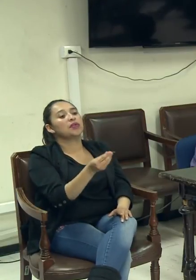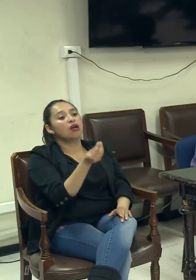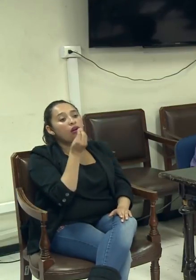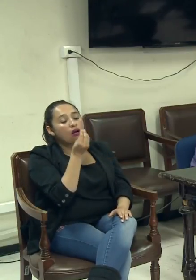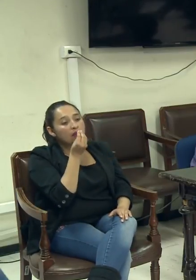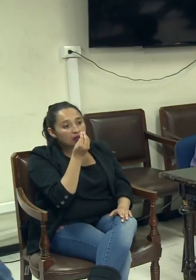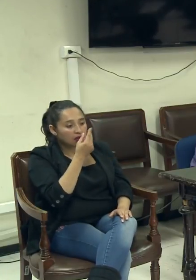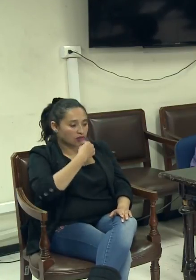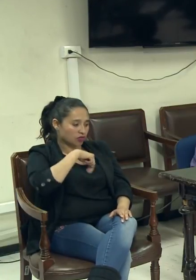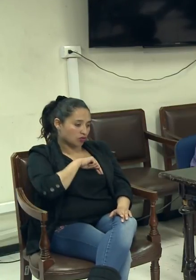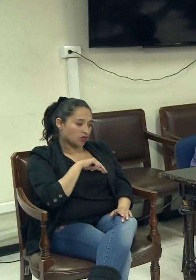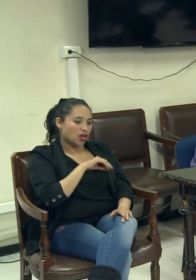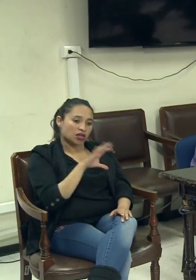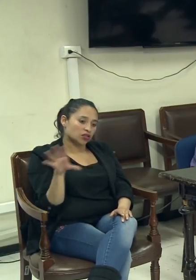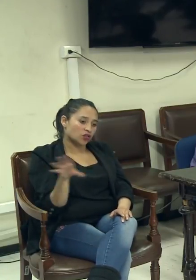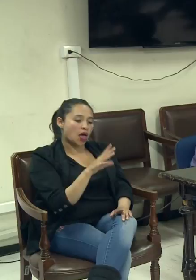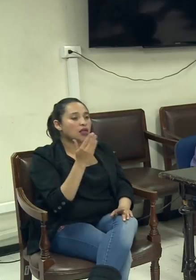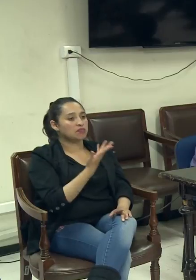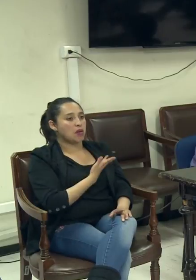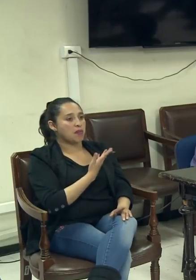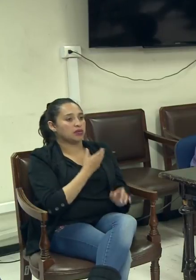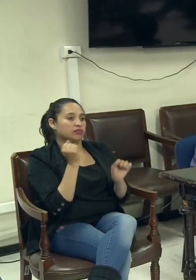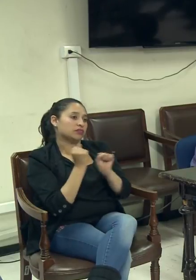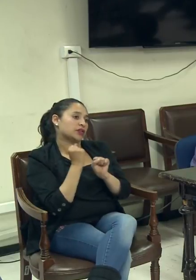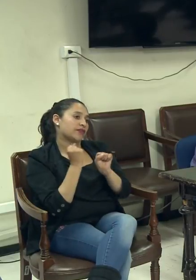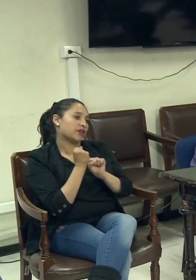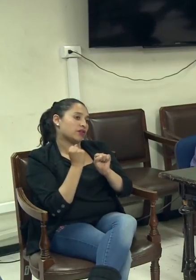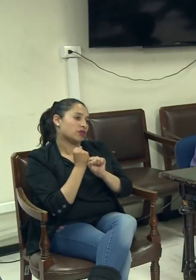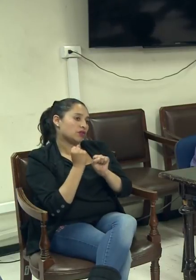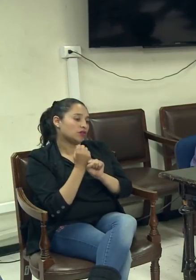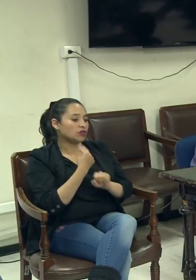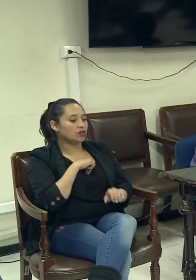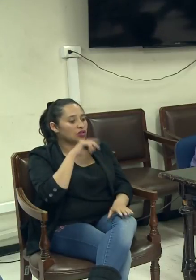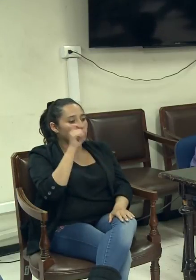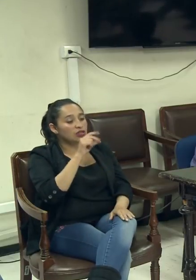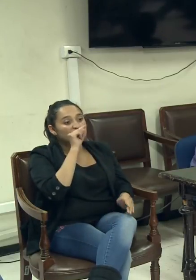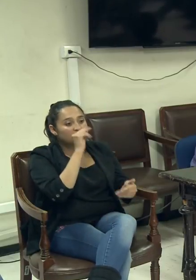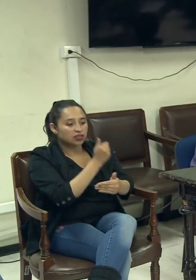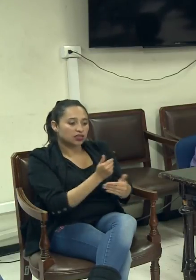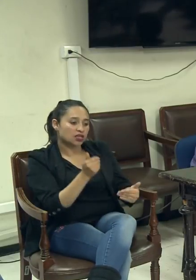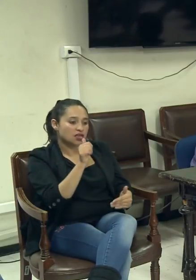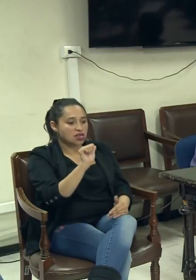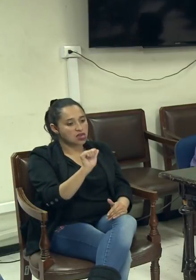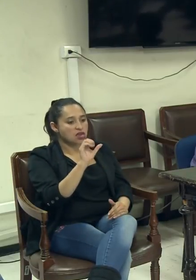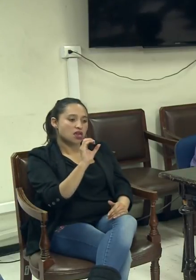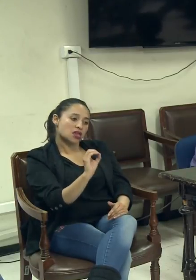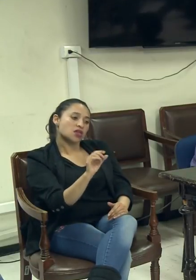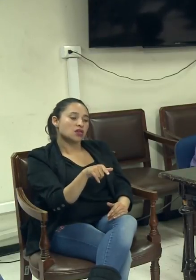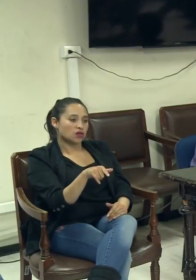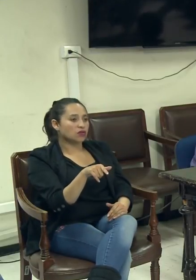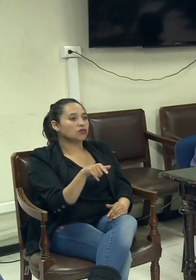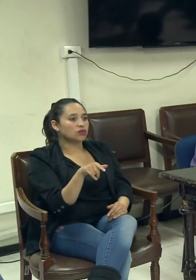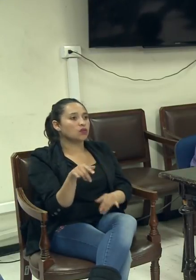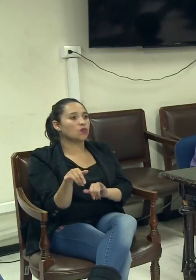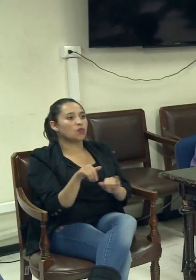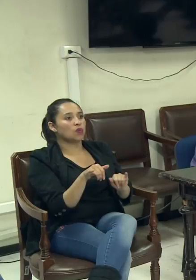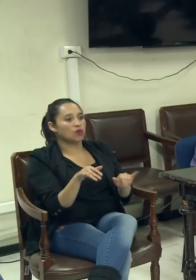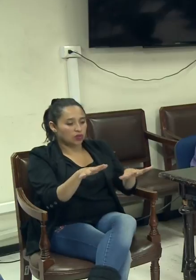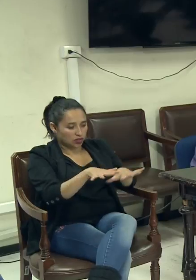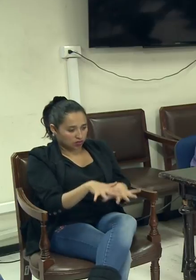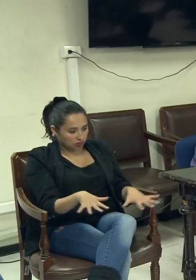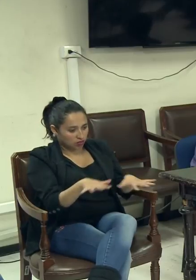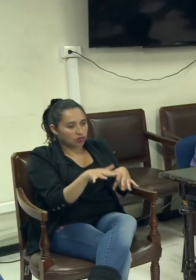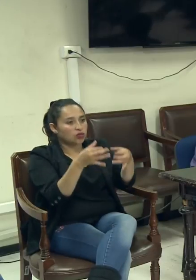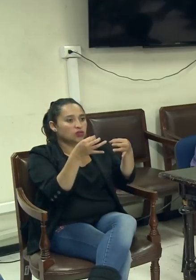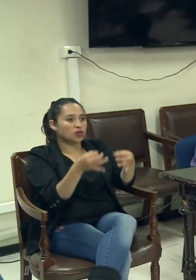madres trabajadoras, por lo tanto necesitábamos que nuestras niñas y niños estuvieran en un espacio